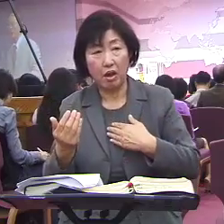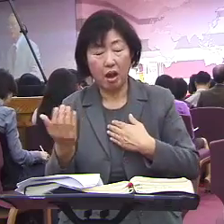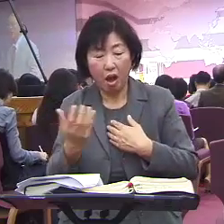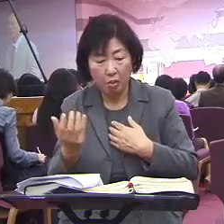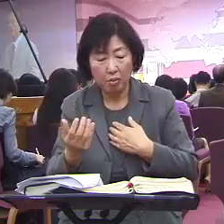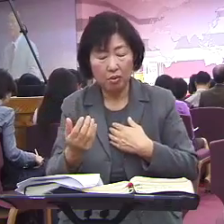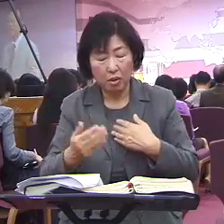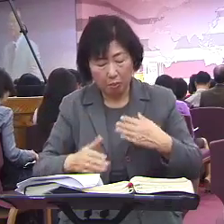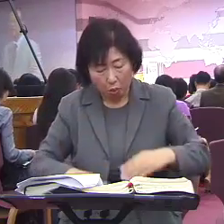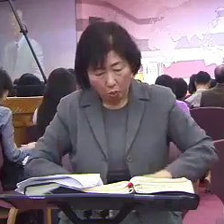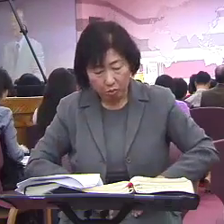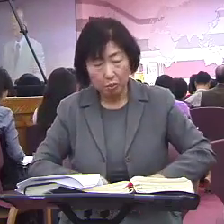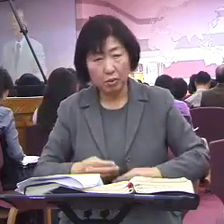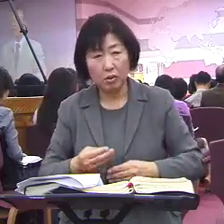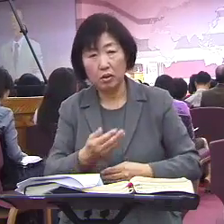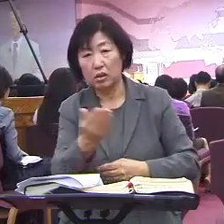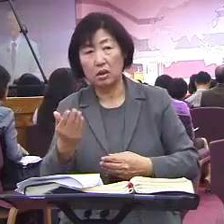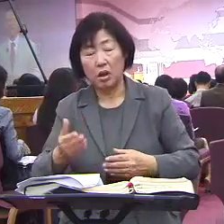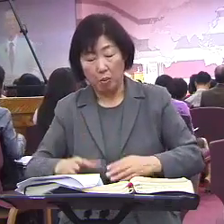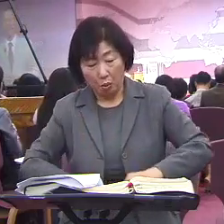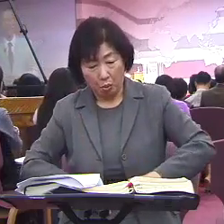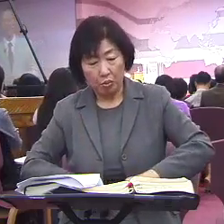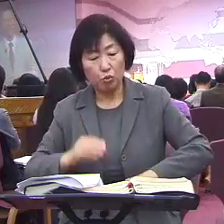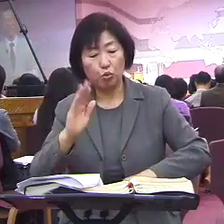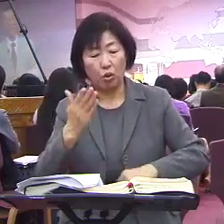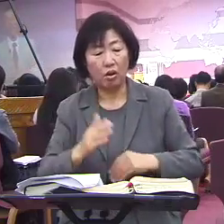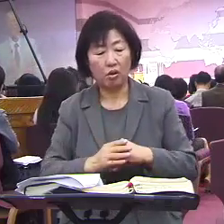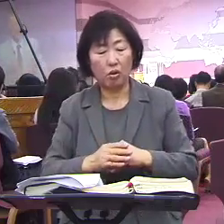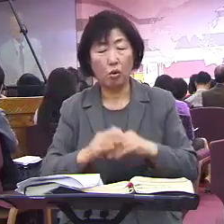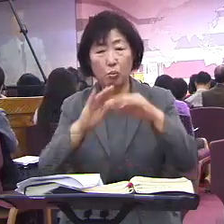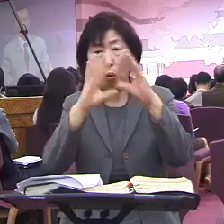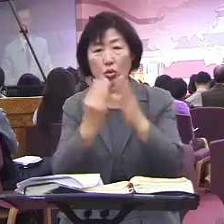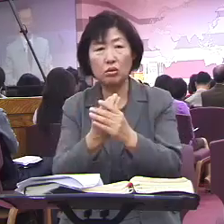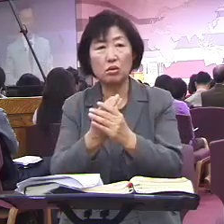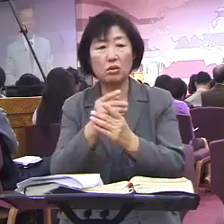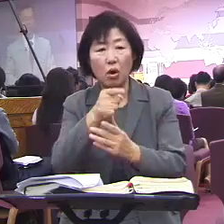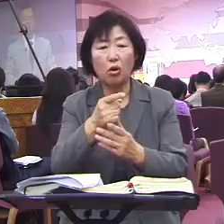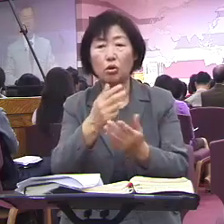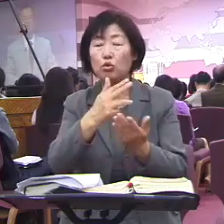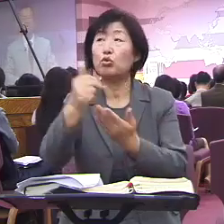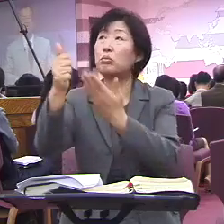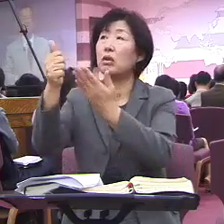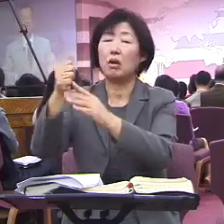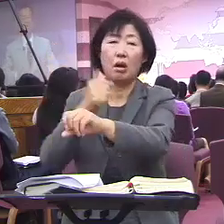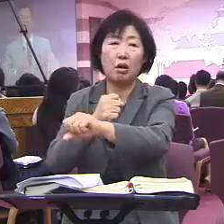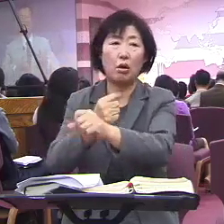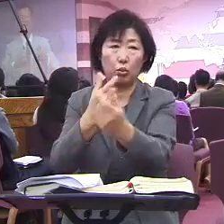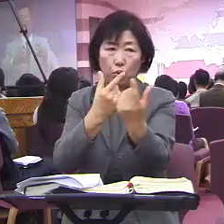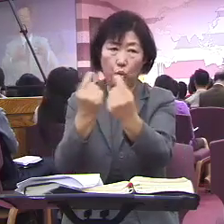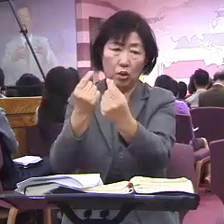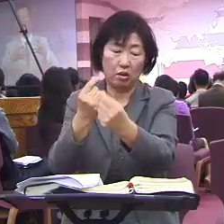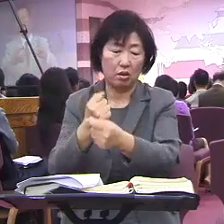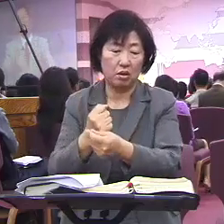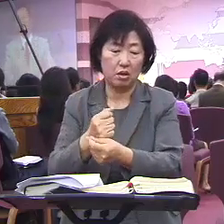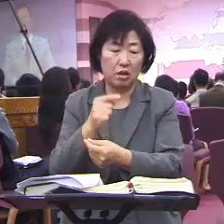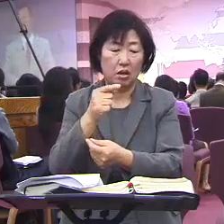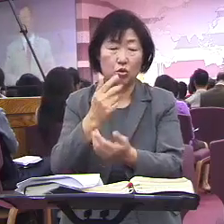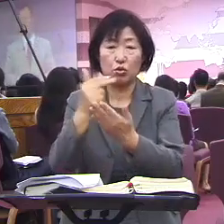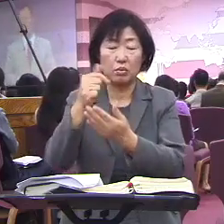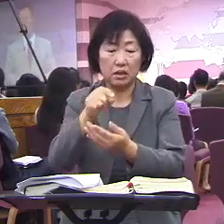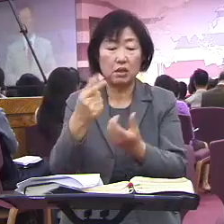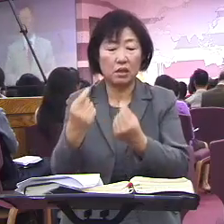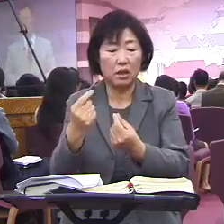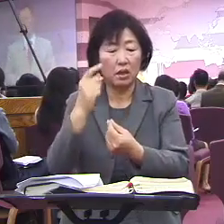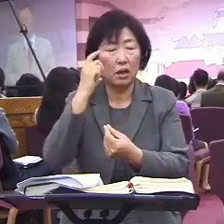내 배고픔이 되고 이 모든 것이 사실 주님께 하는 거예요. 주님이 그렇게 여기신다는